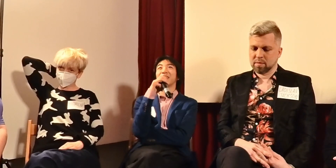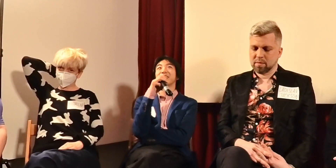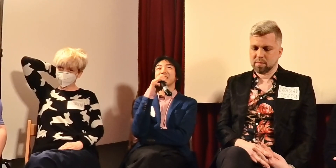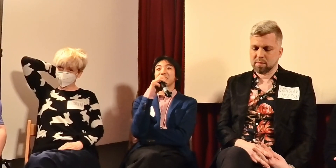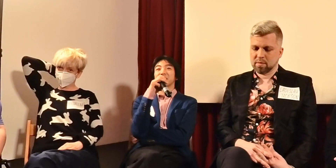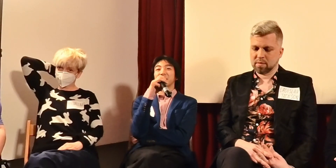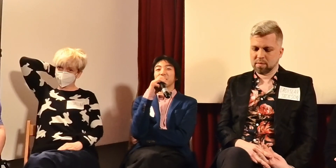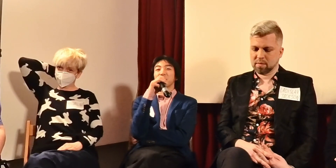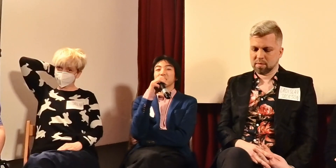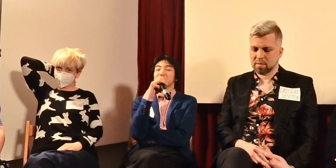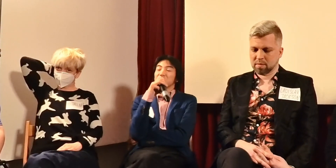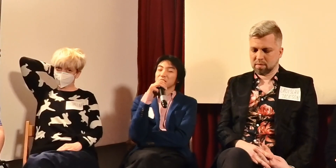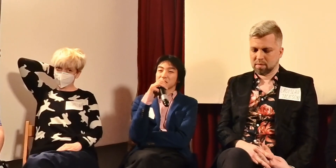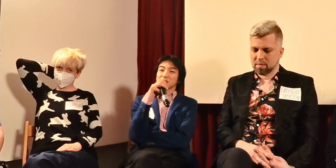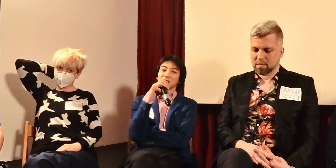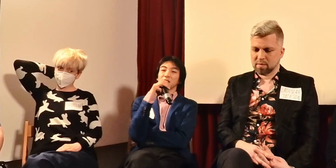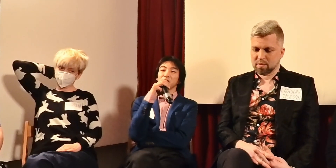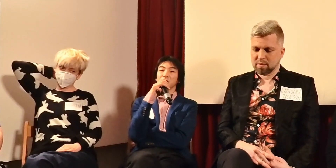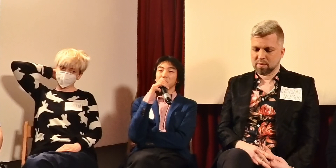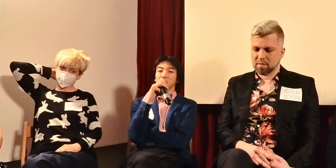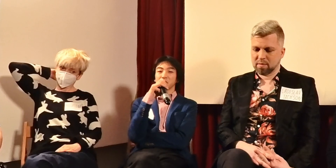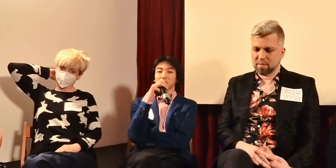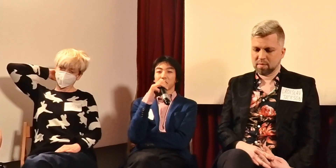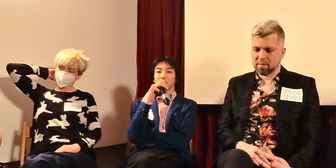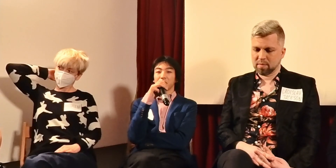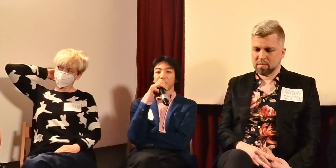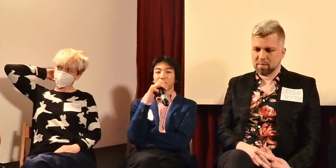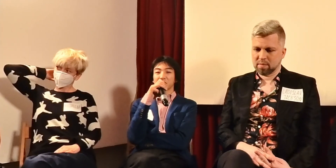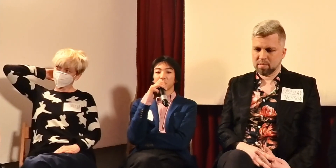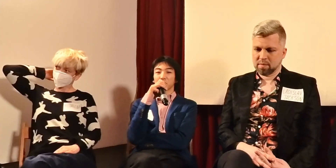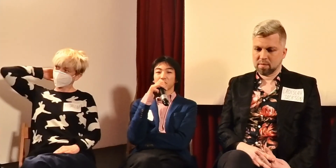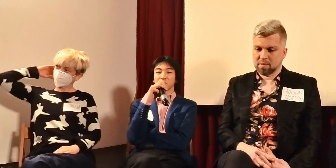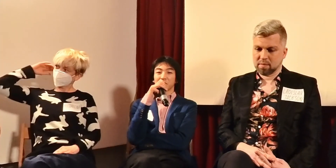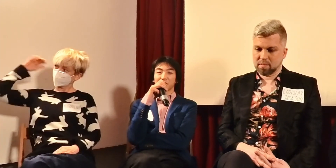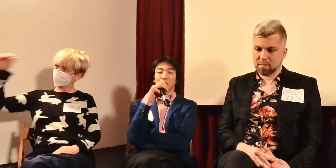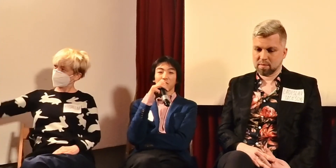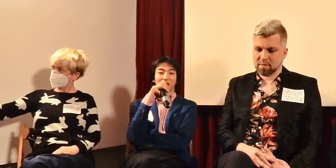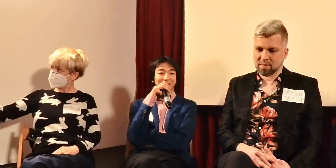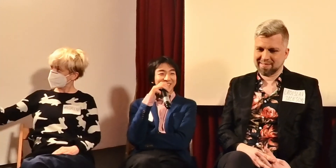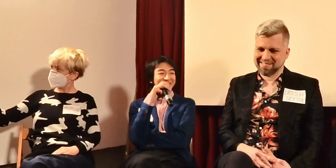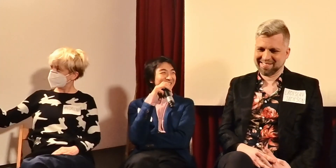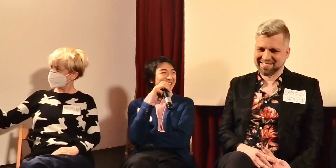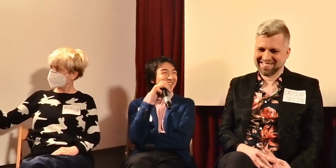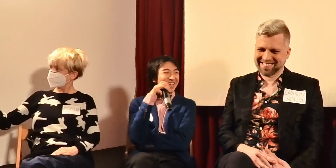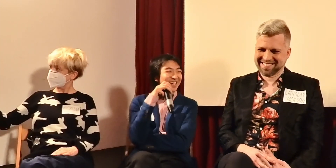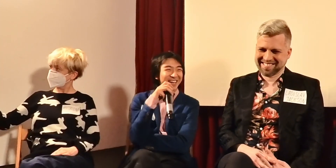A vlastně někdy se cítím, že jsem do toho spíše